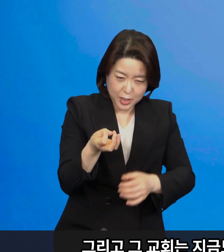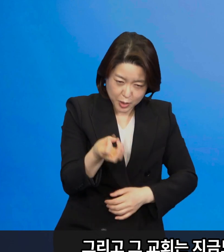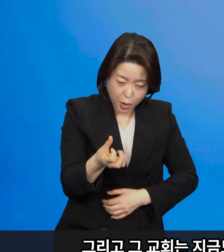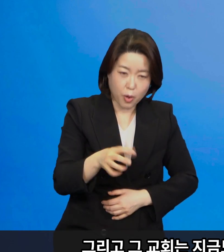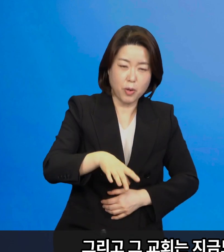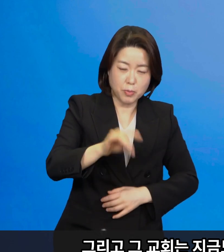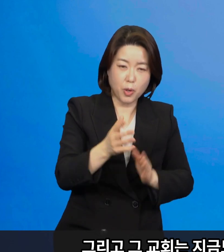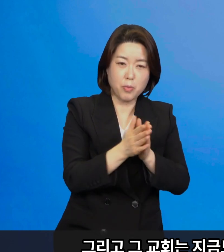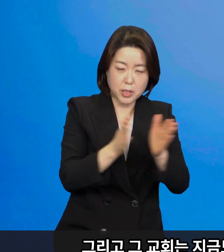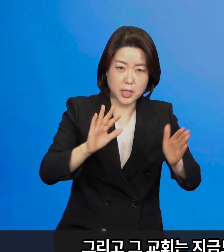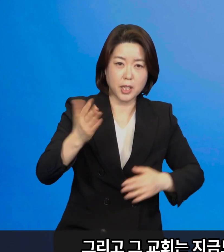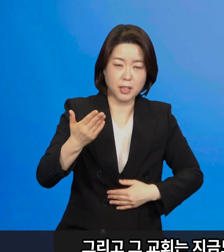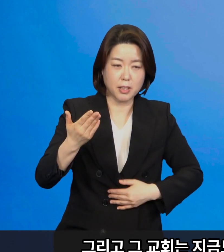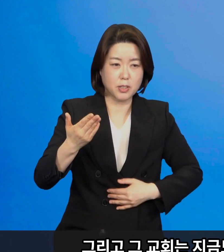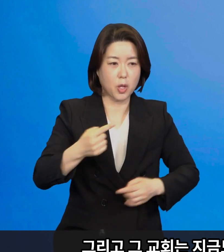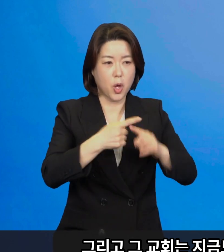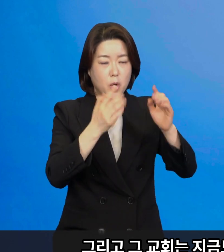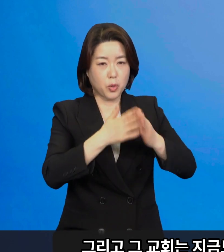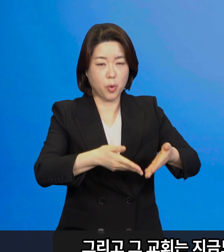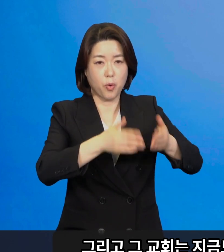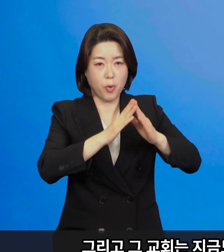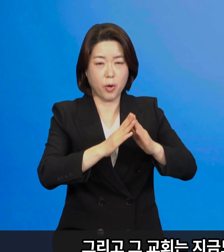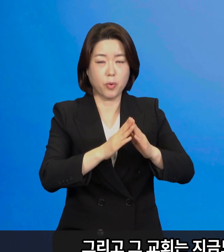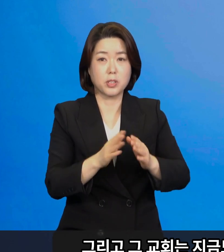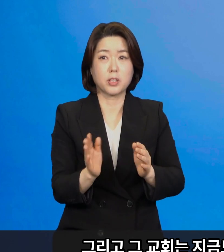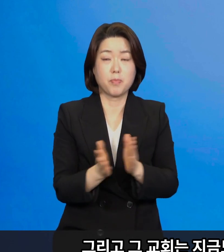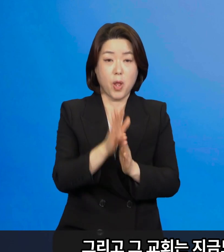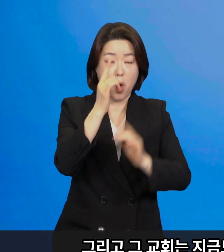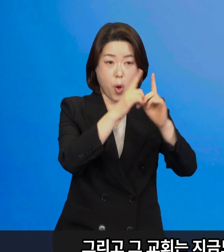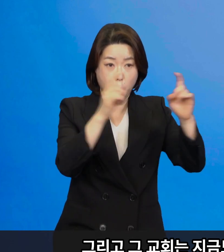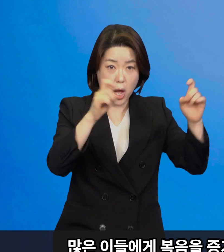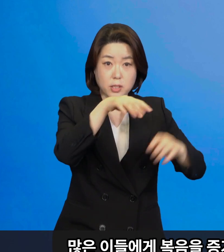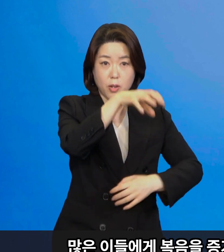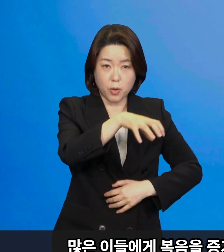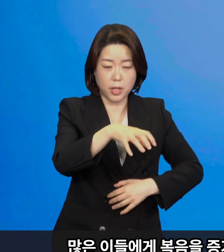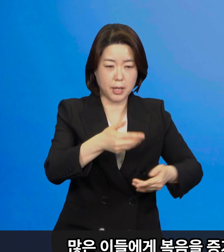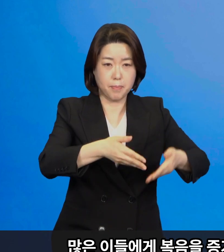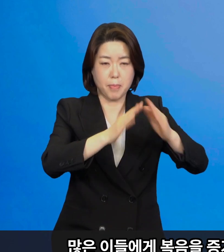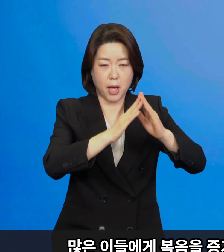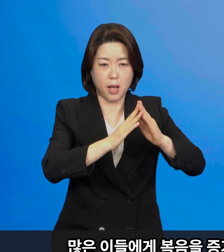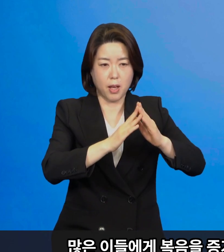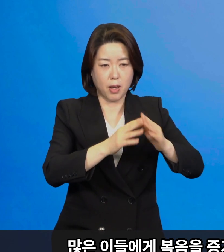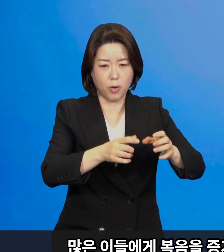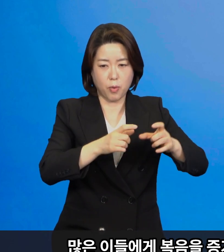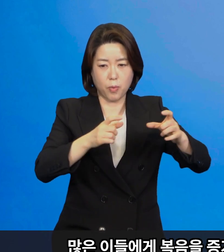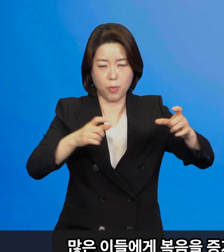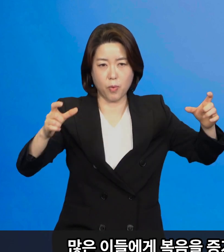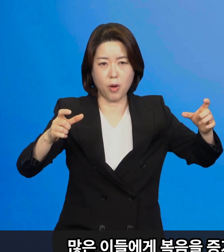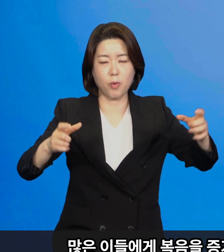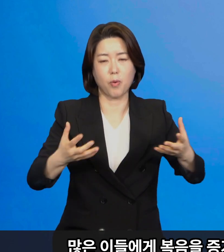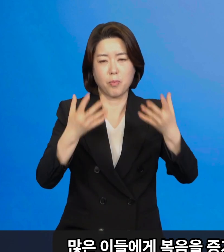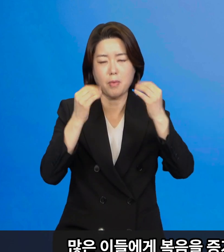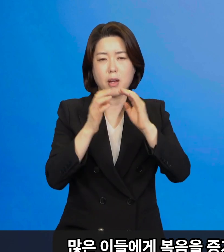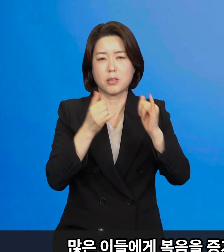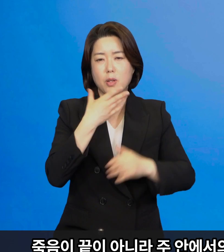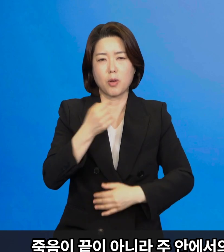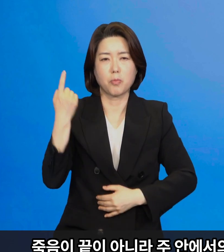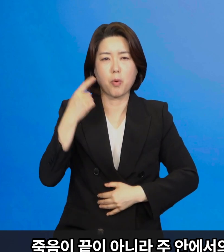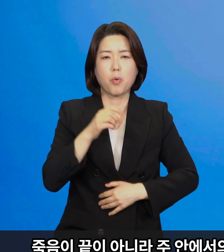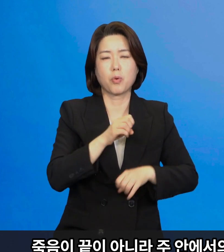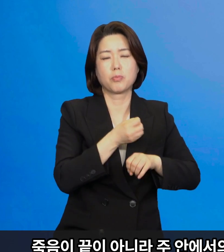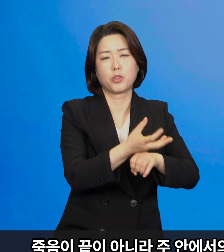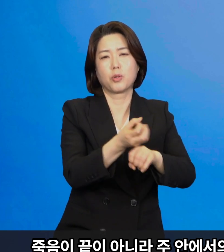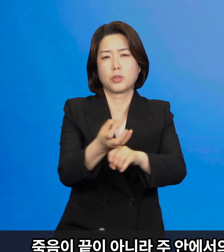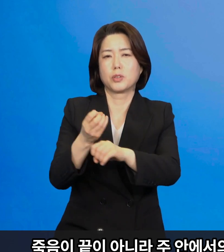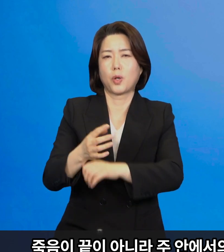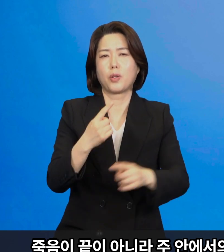지금도 화성에 그래서 목회를 그 교회가 세워져서 많은 이들에게 복음을 증거하는 교회가 되어 있습니다. 죽음이